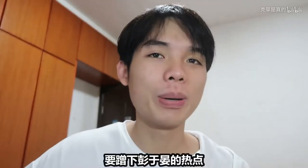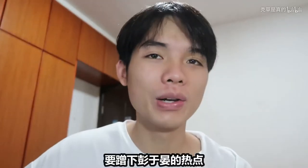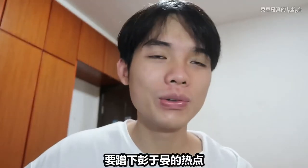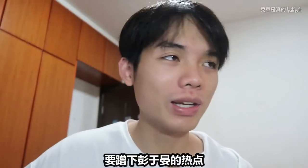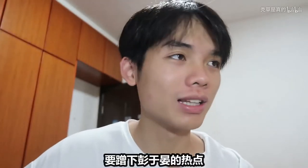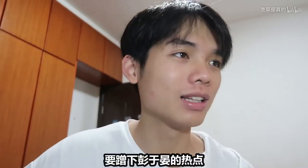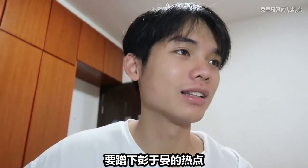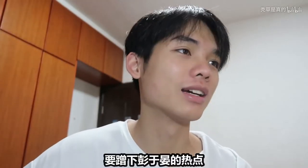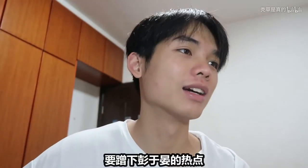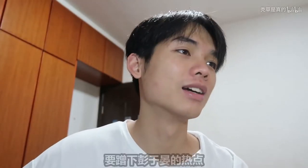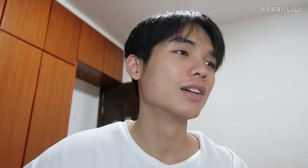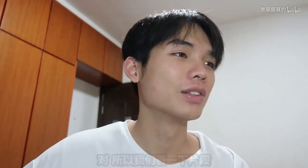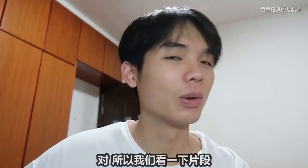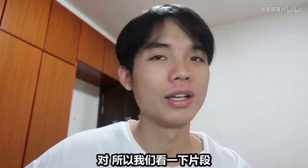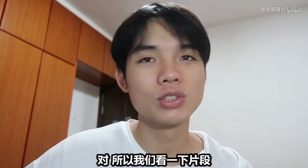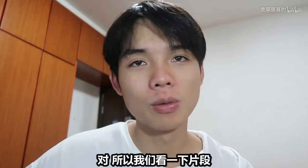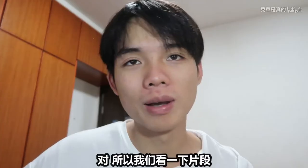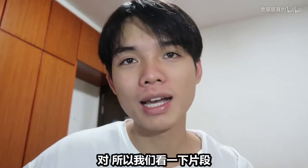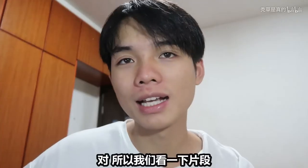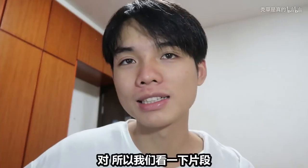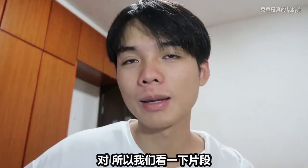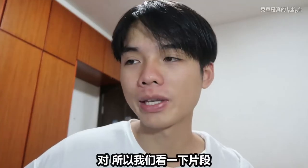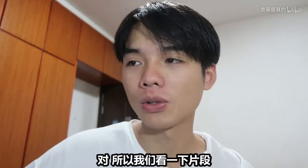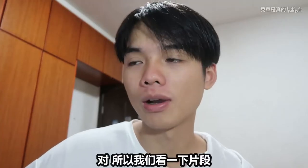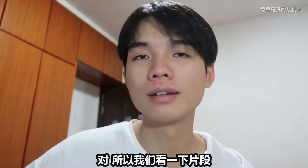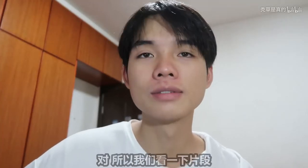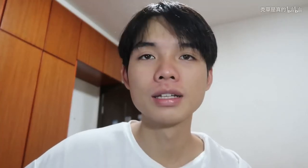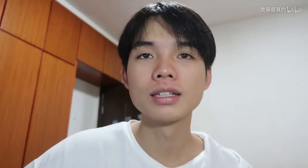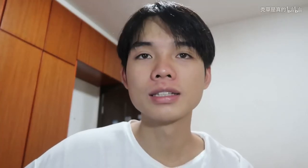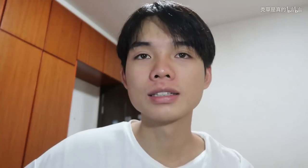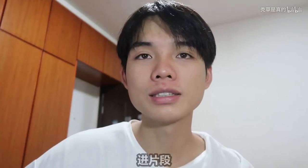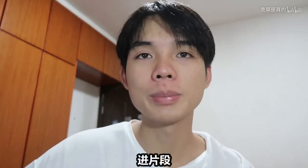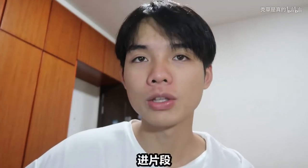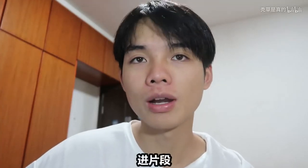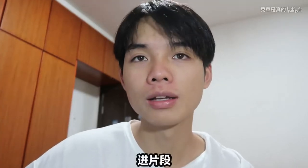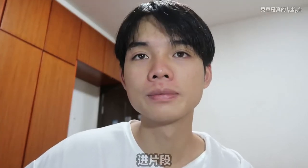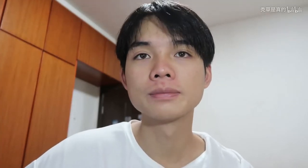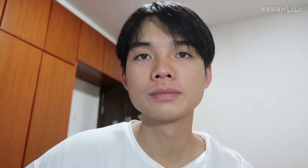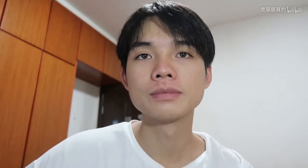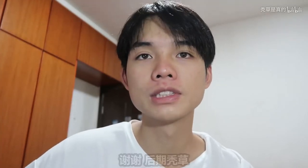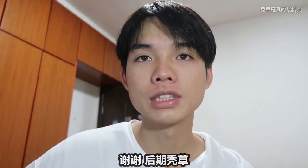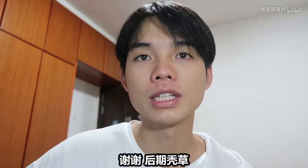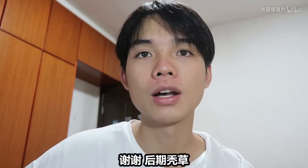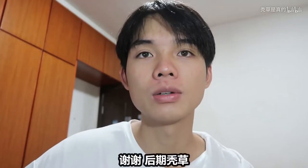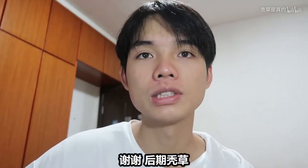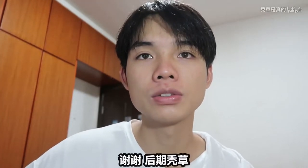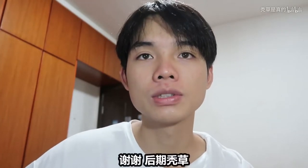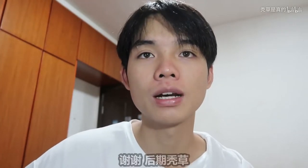彭于晏的热点。对，所以我们看一下片段，进片段，谢谢后期吐槽。